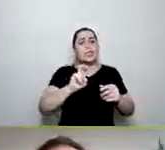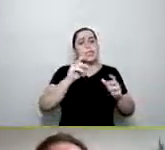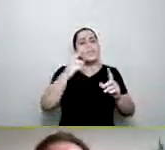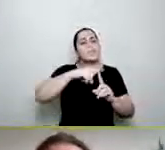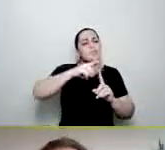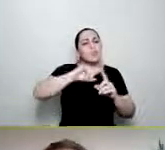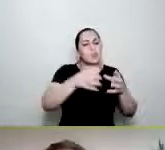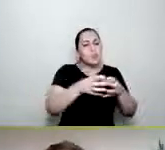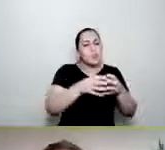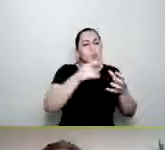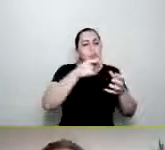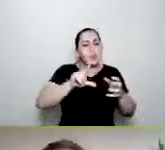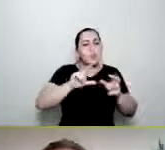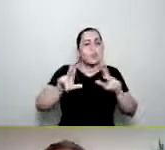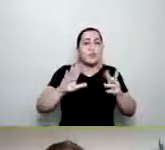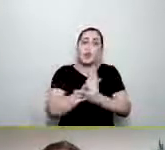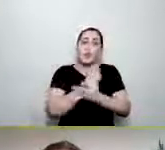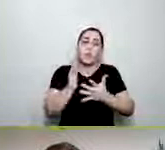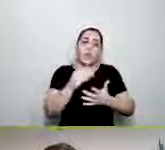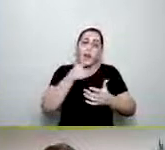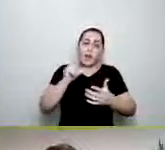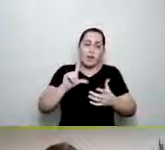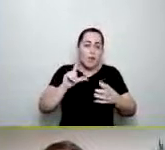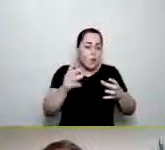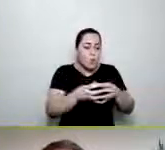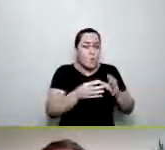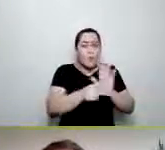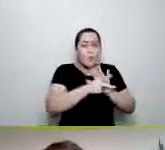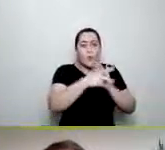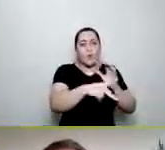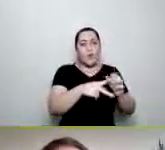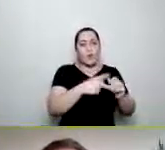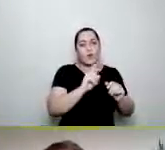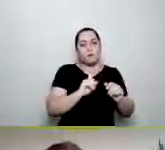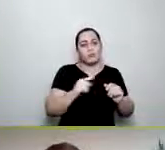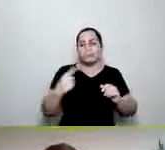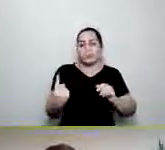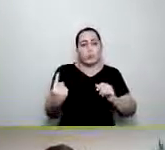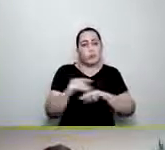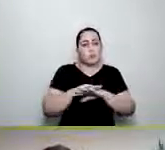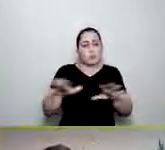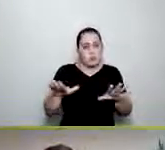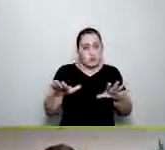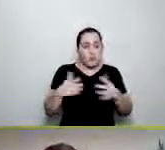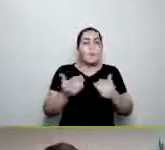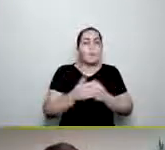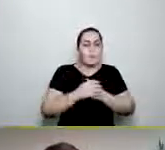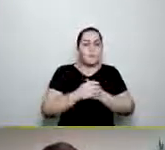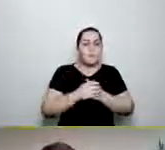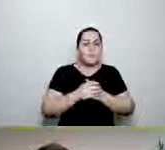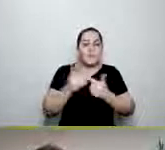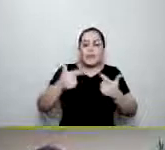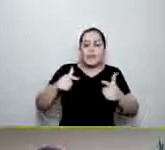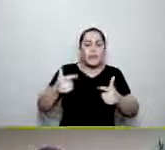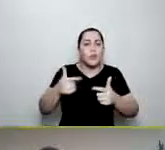algumas línguas isoladas, línguas que não pertencem a família nenhuma. Elas são unidades por si só, sem ter algum